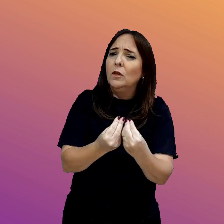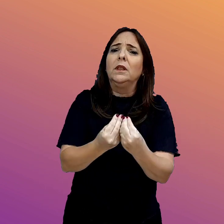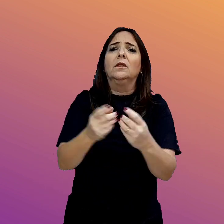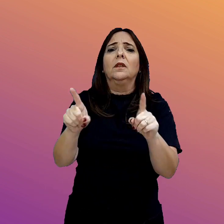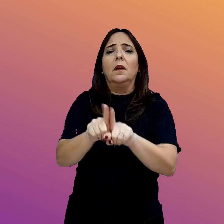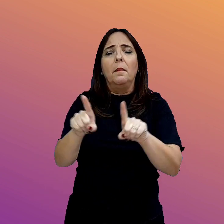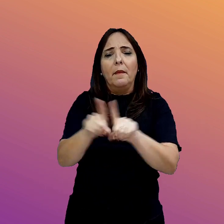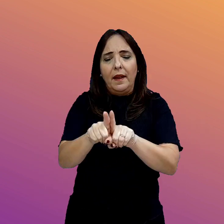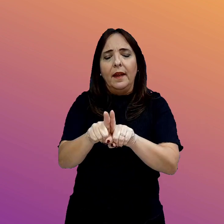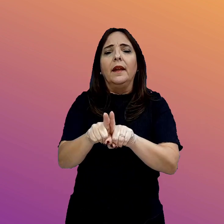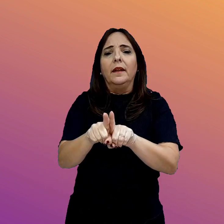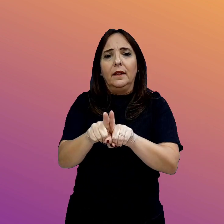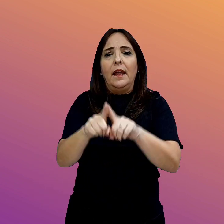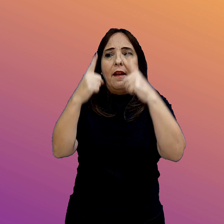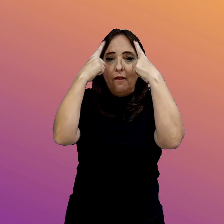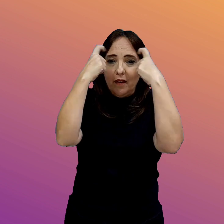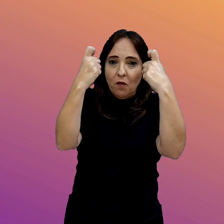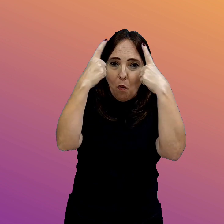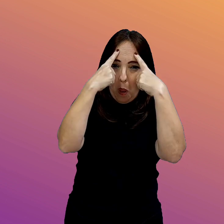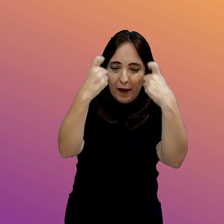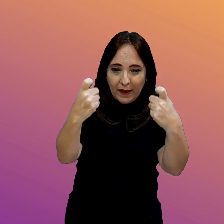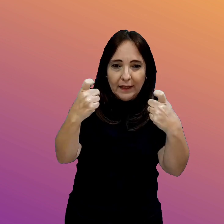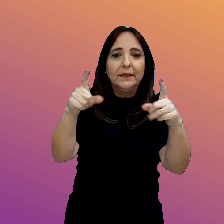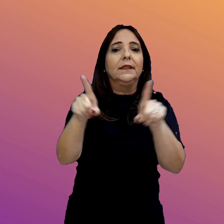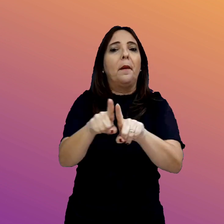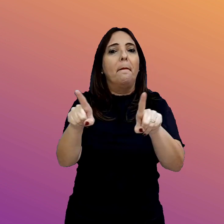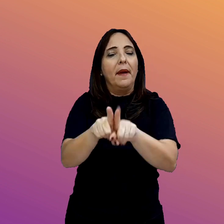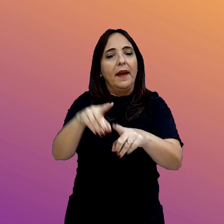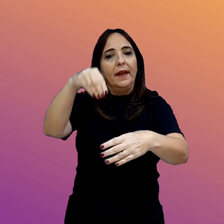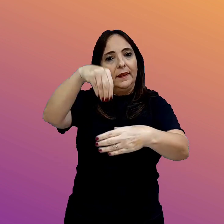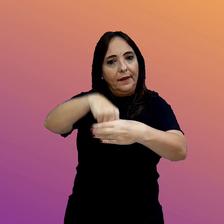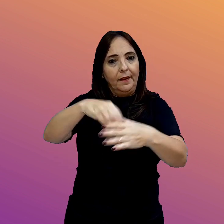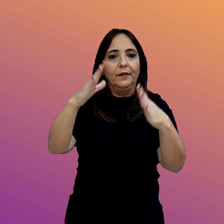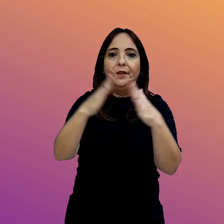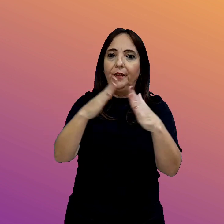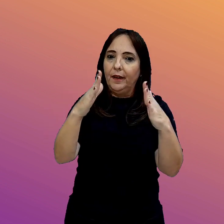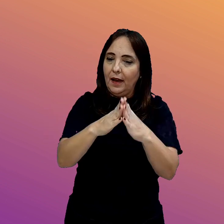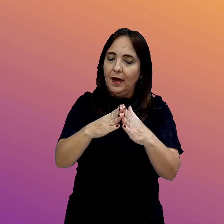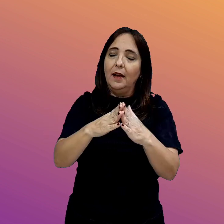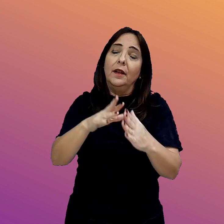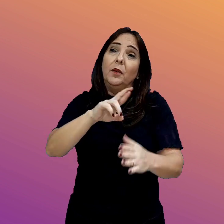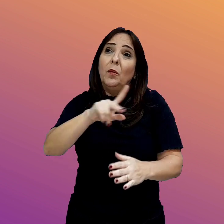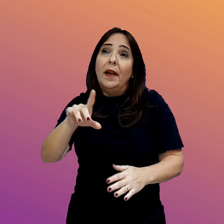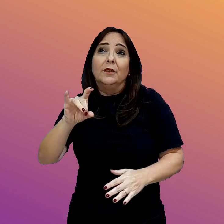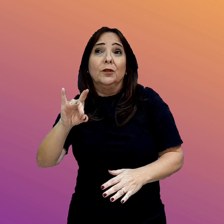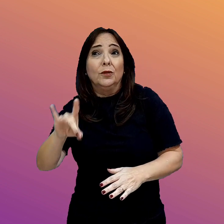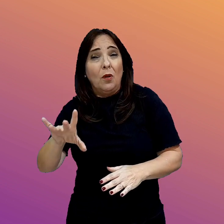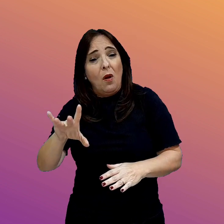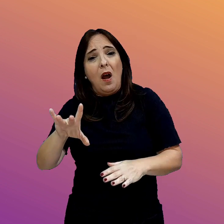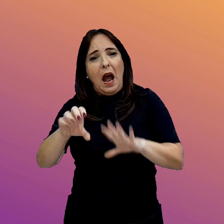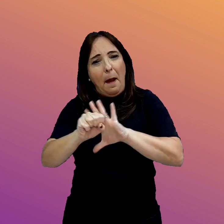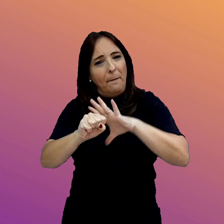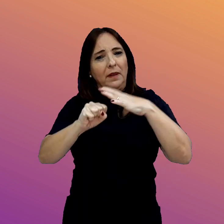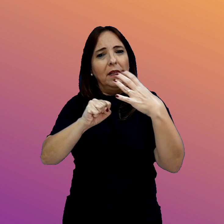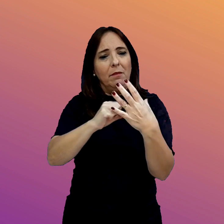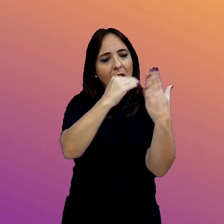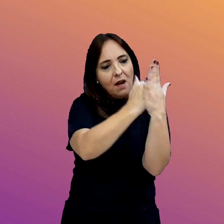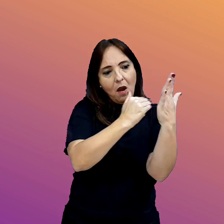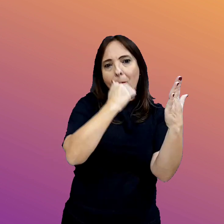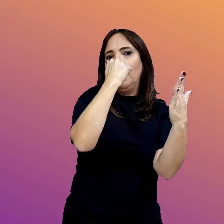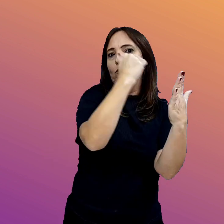de violência doméstica, infelizmente. Na verdade, não foi a pandemia que fez aumentar. A pandemia apenas